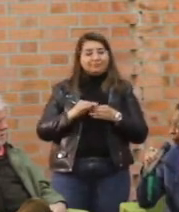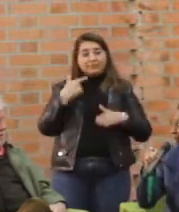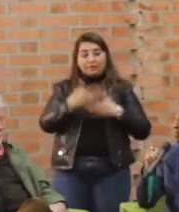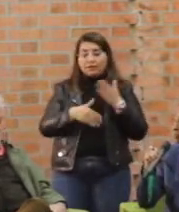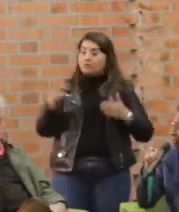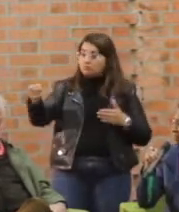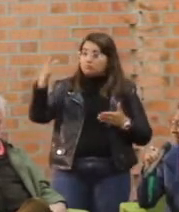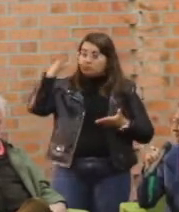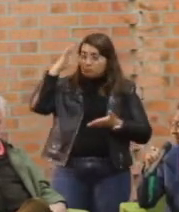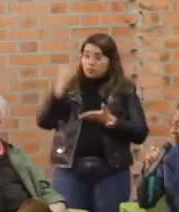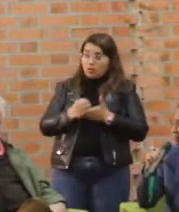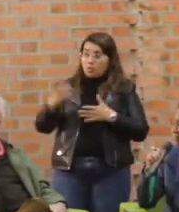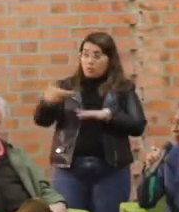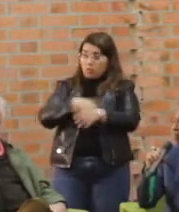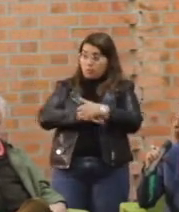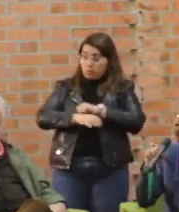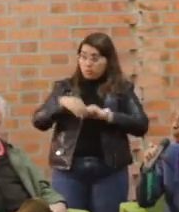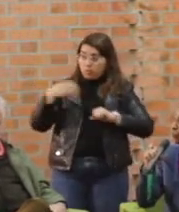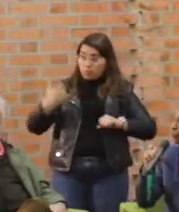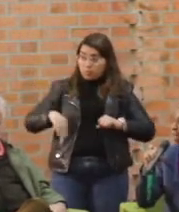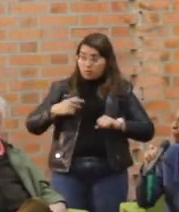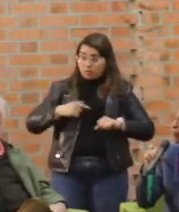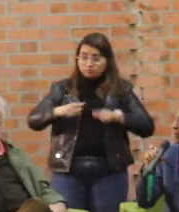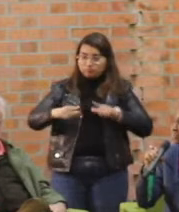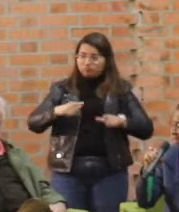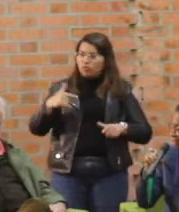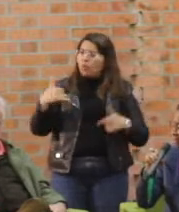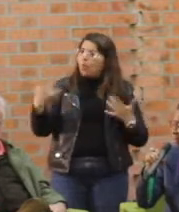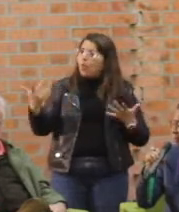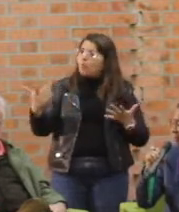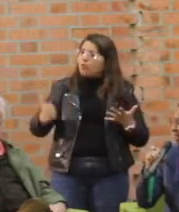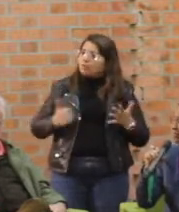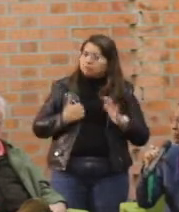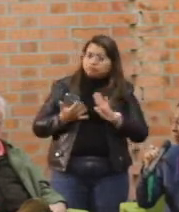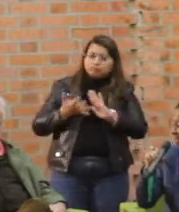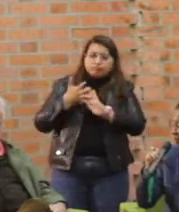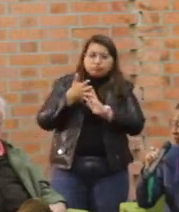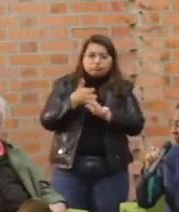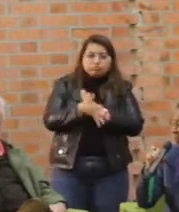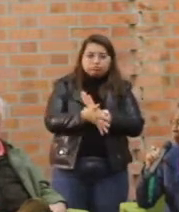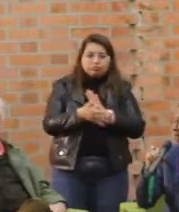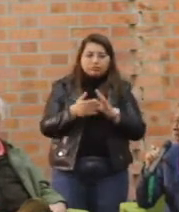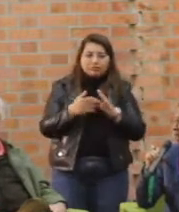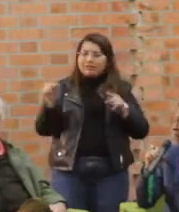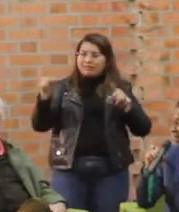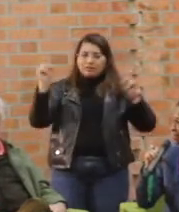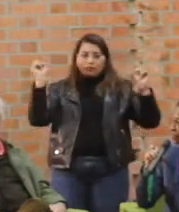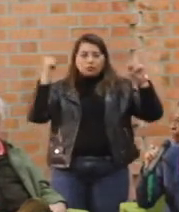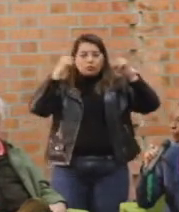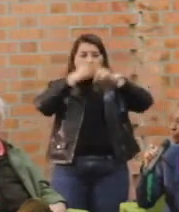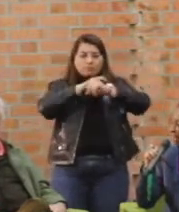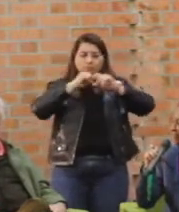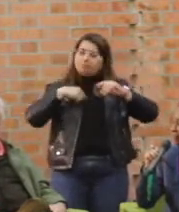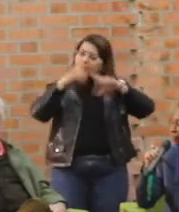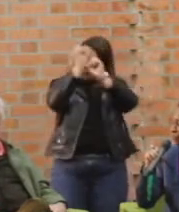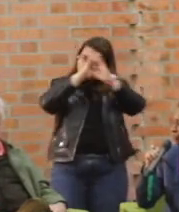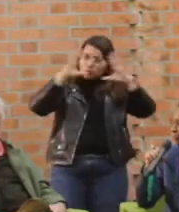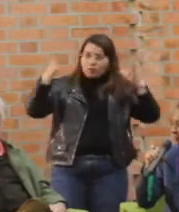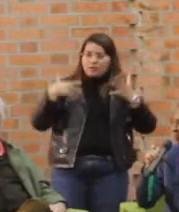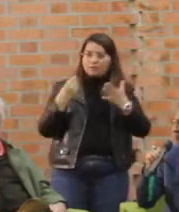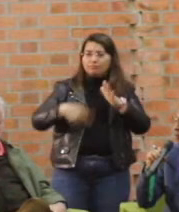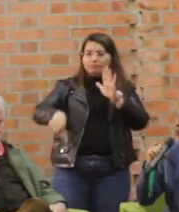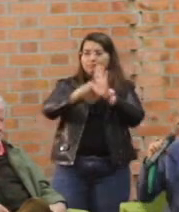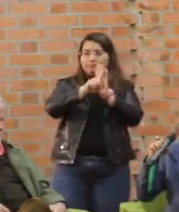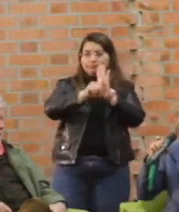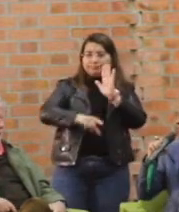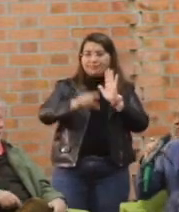decir en tu trabajo como activista legalista Cómo podría aprovecharse este premio para la despenalización social del aborto